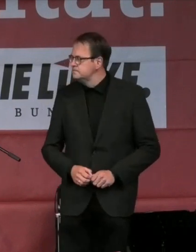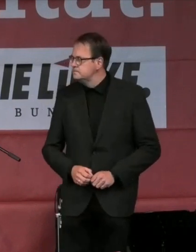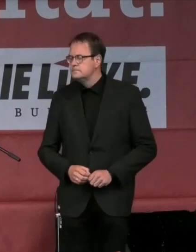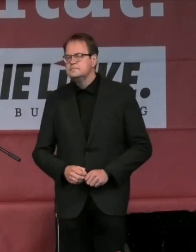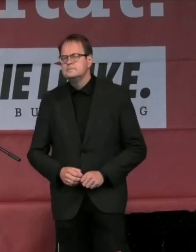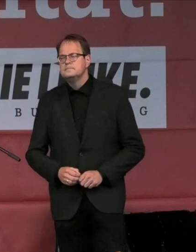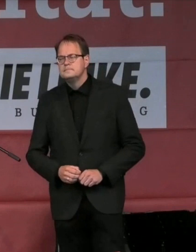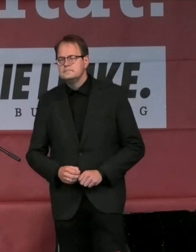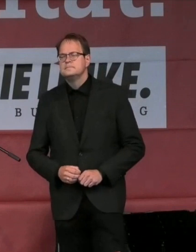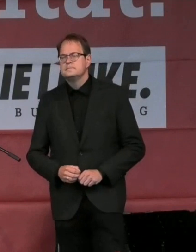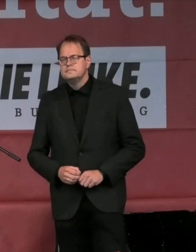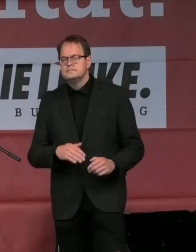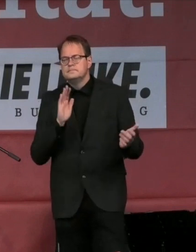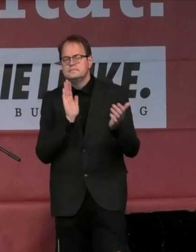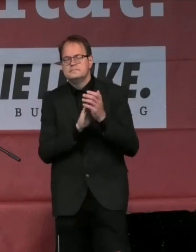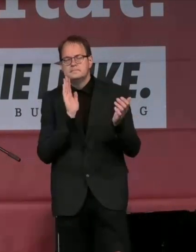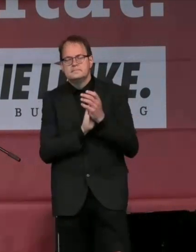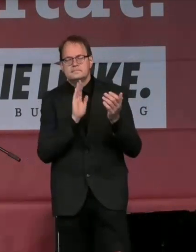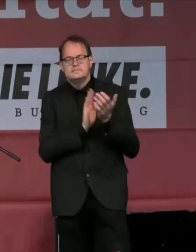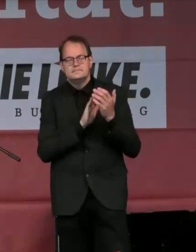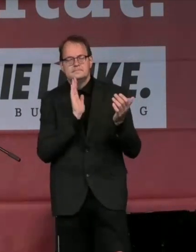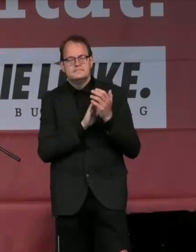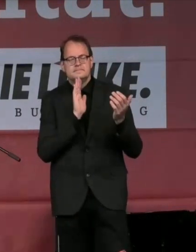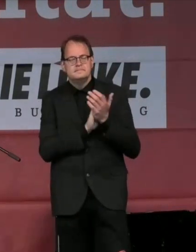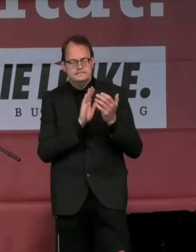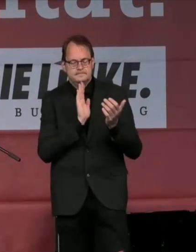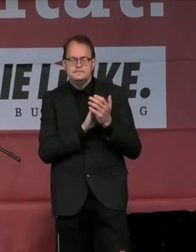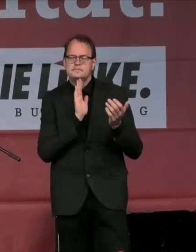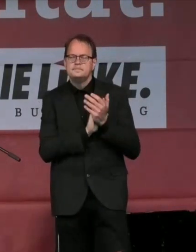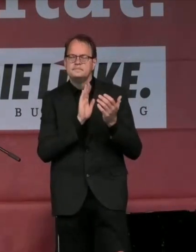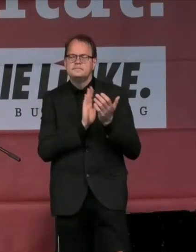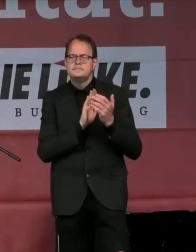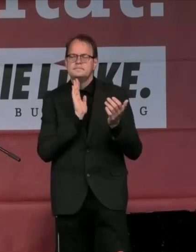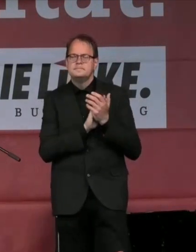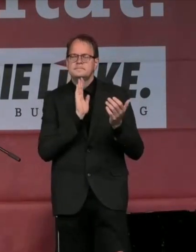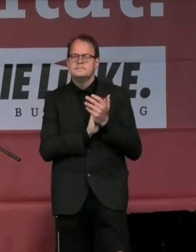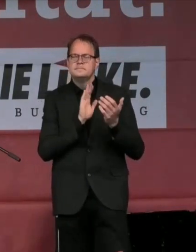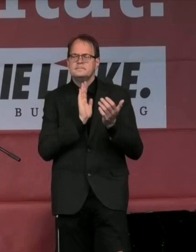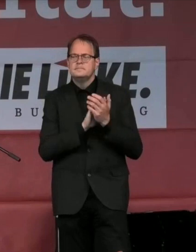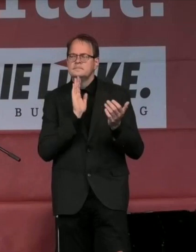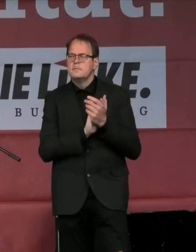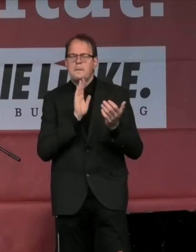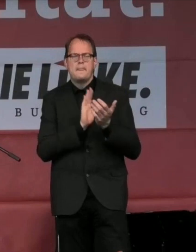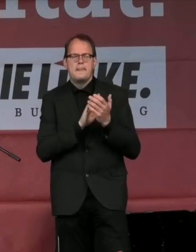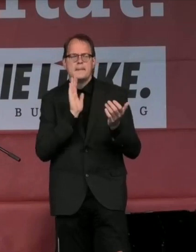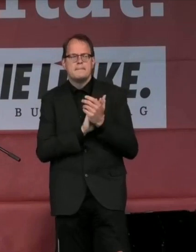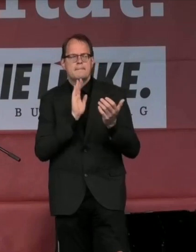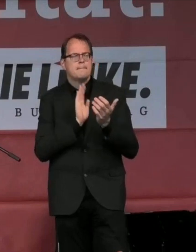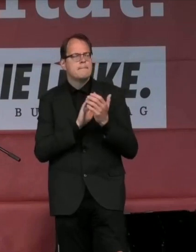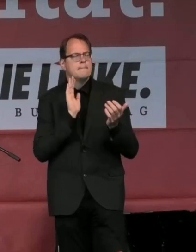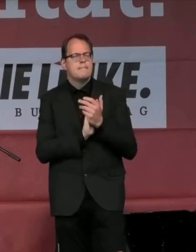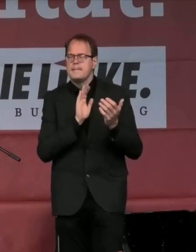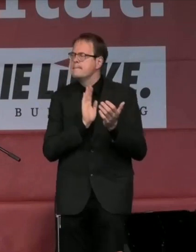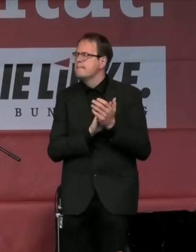veränderung nicht mehr nachzudenken wenn es größere kriege gibt das ist das schlimmste was dieser welt passieren kann und